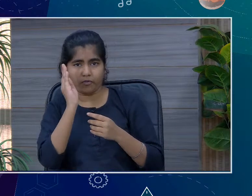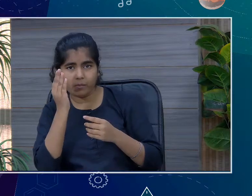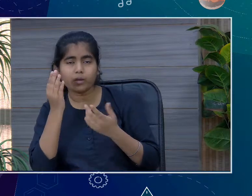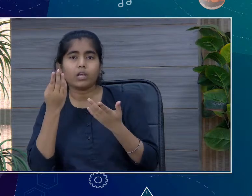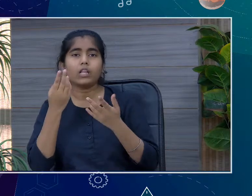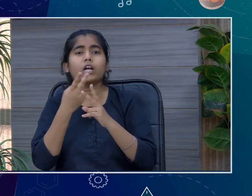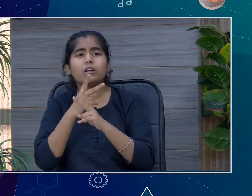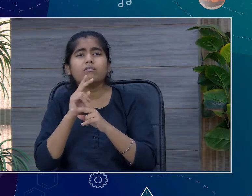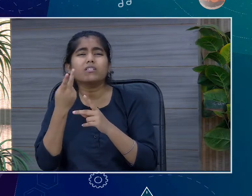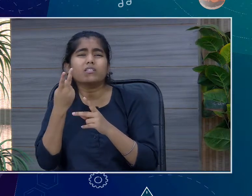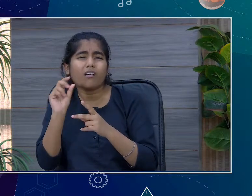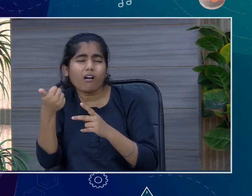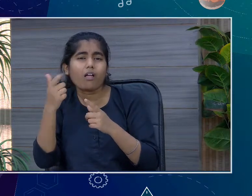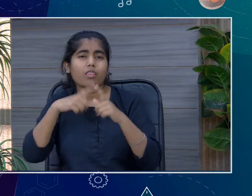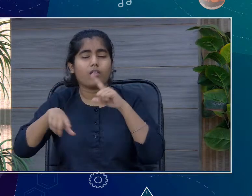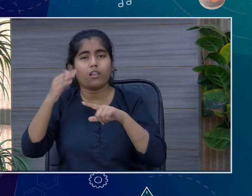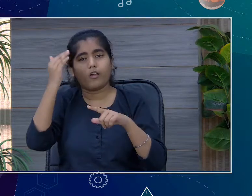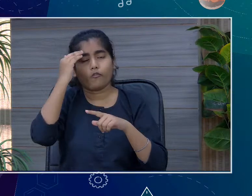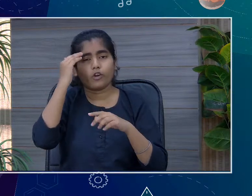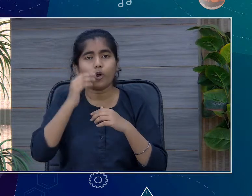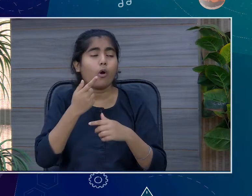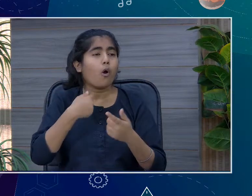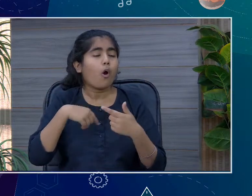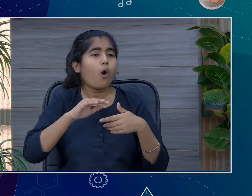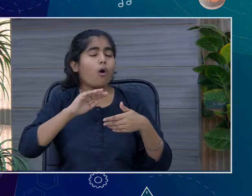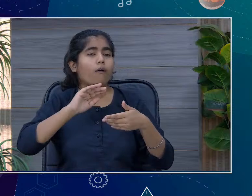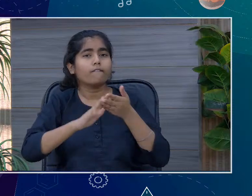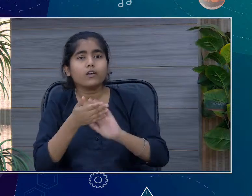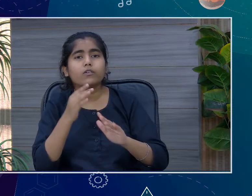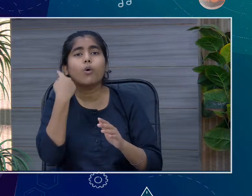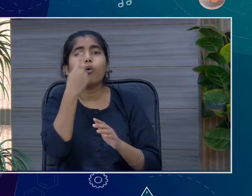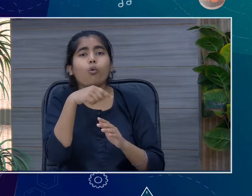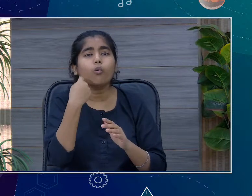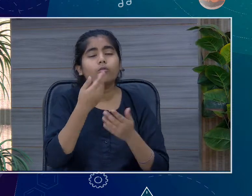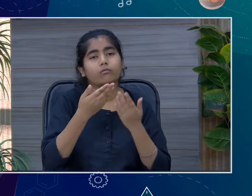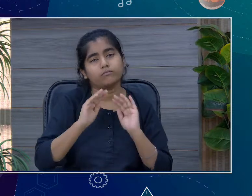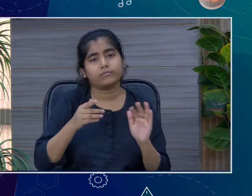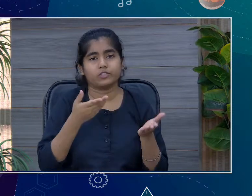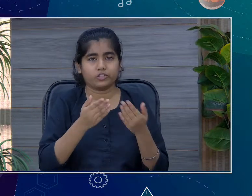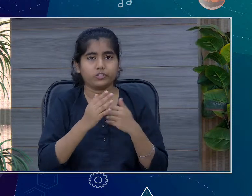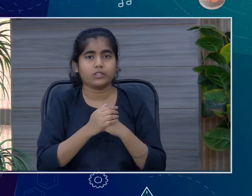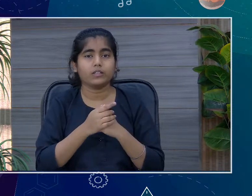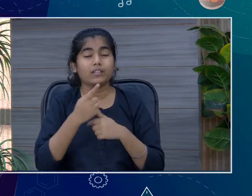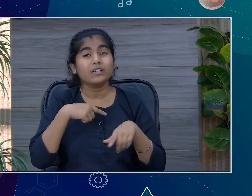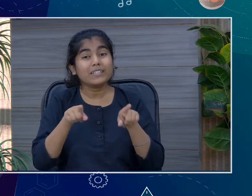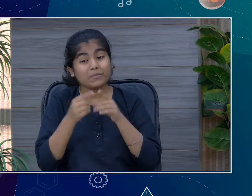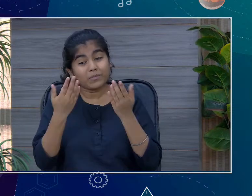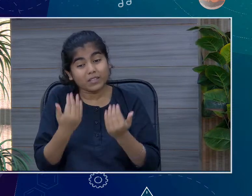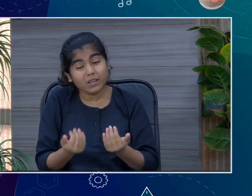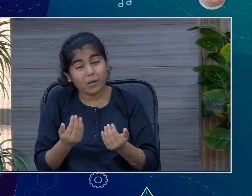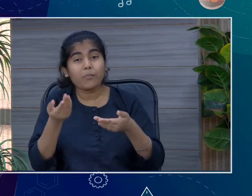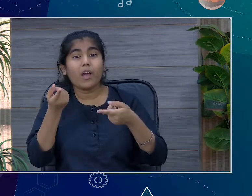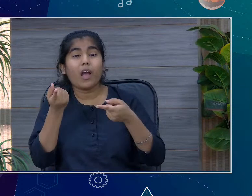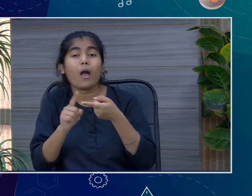क्या होगा फिर? आई विल फेस ह्यूज चैलेंजेस. द सेम थिंग इज हैपनिंग एज ऑफ नाउ विद